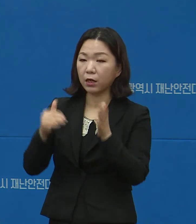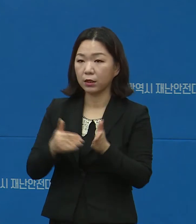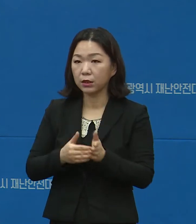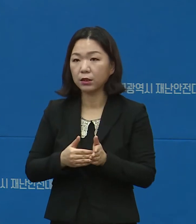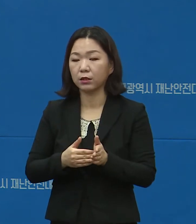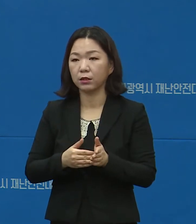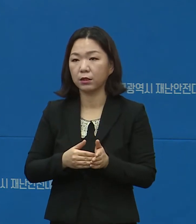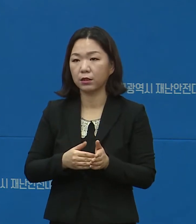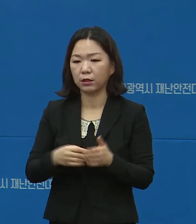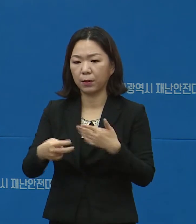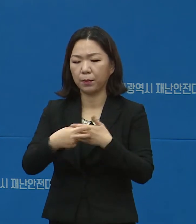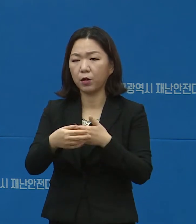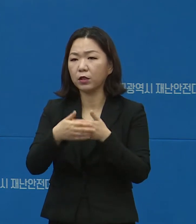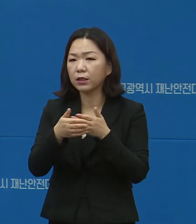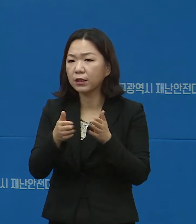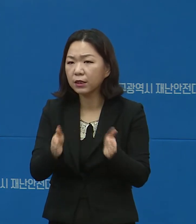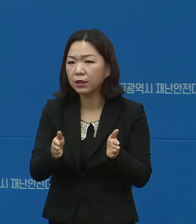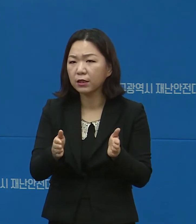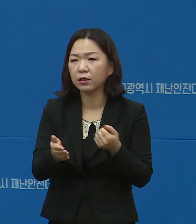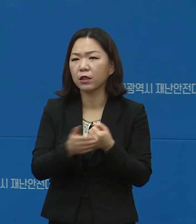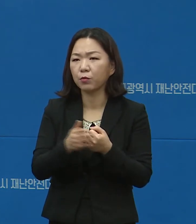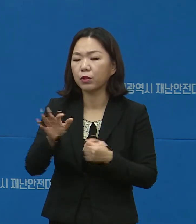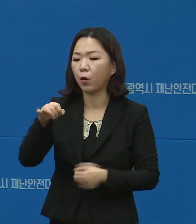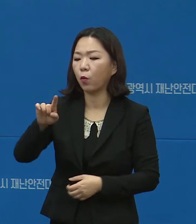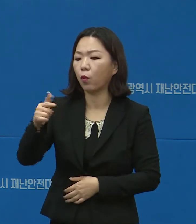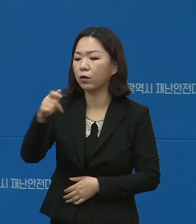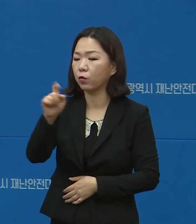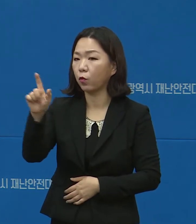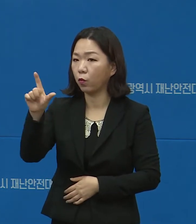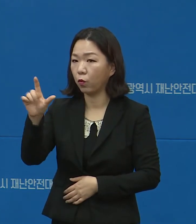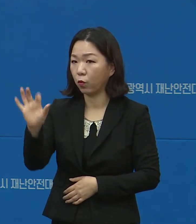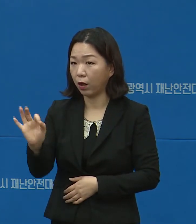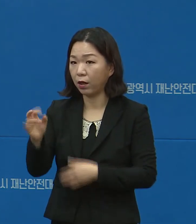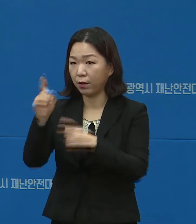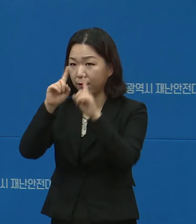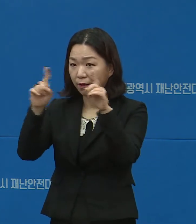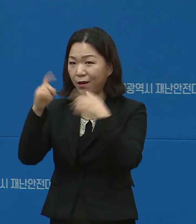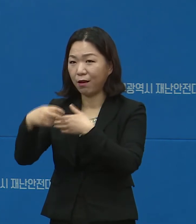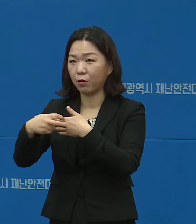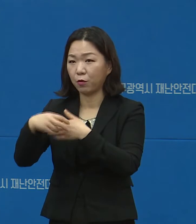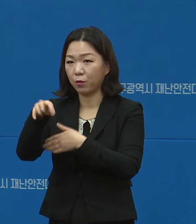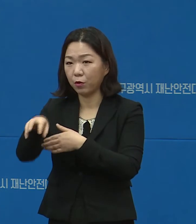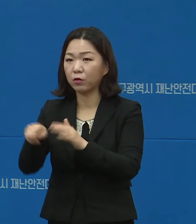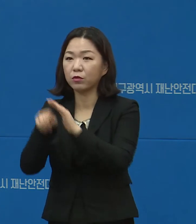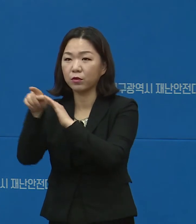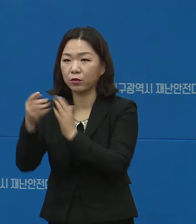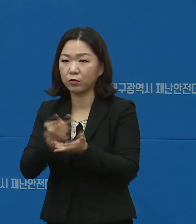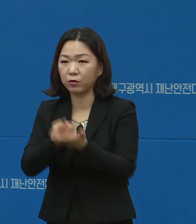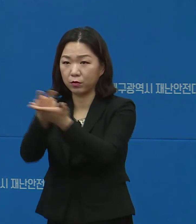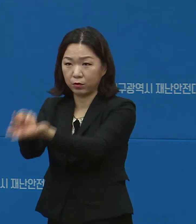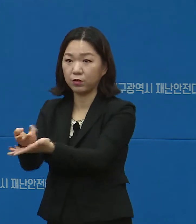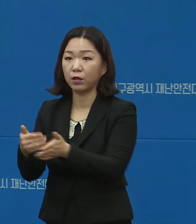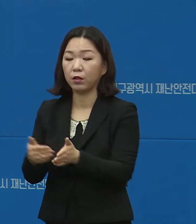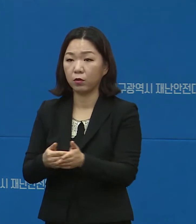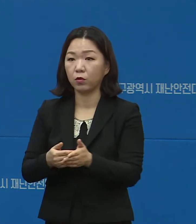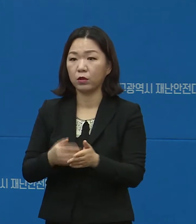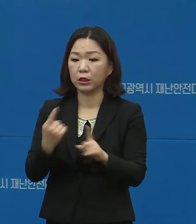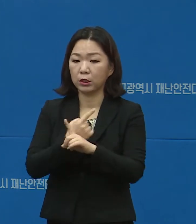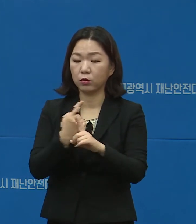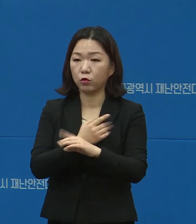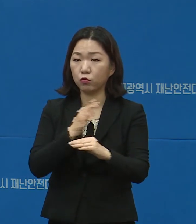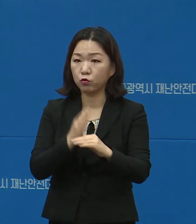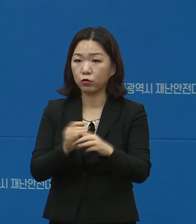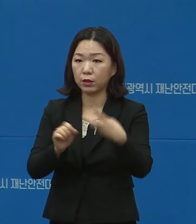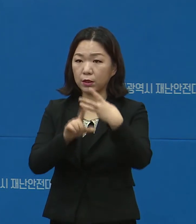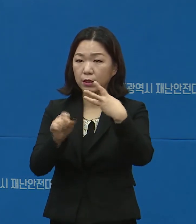병실 관계로 원광대학교 중환자실로 전원이 29일 날 되었습니다. 3월 11일까지 치료 중에